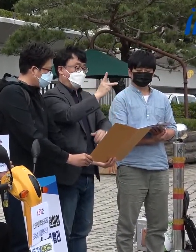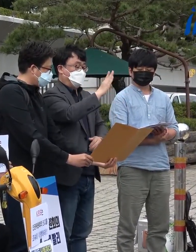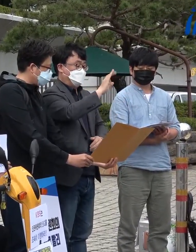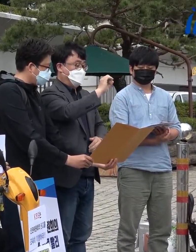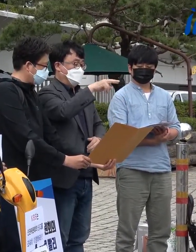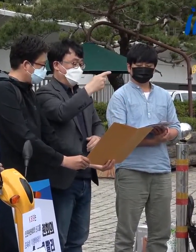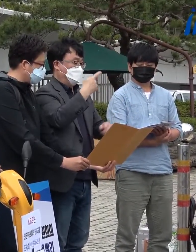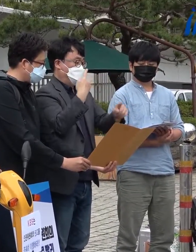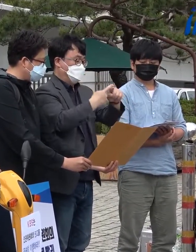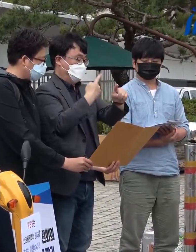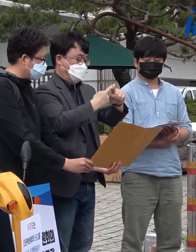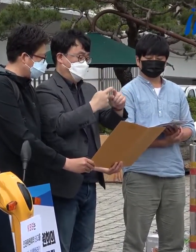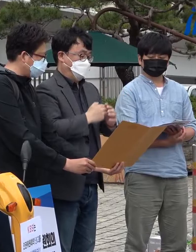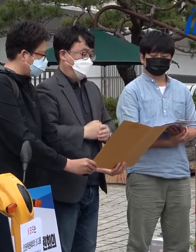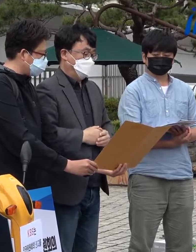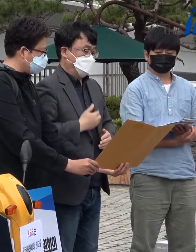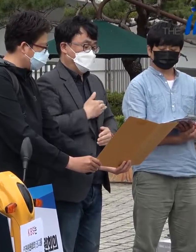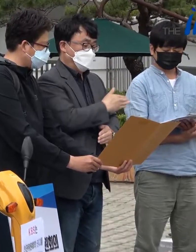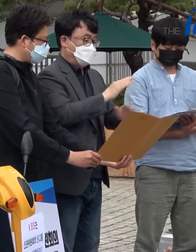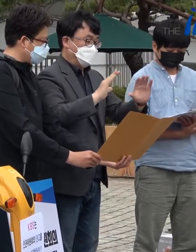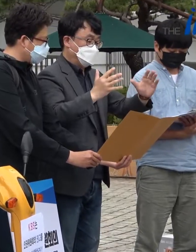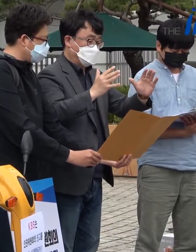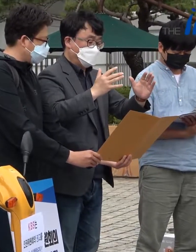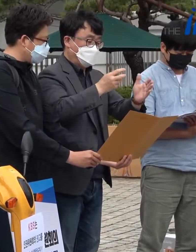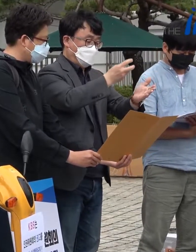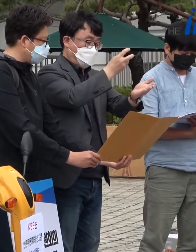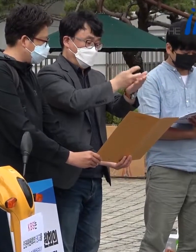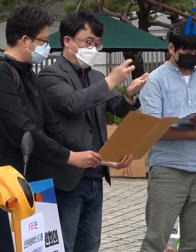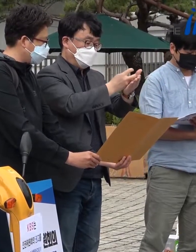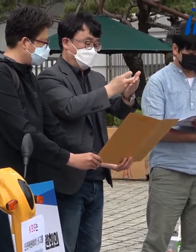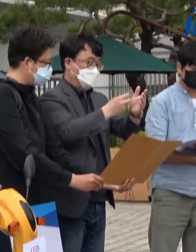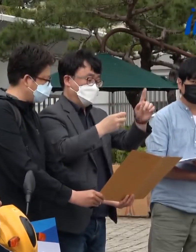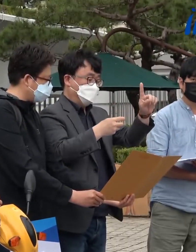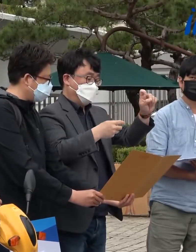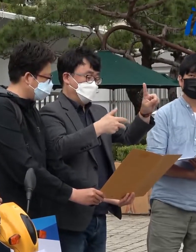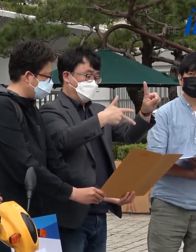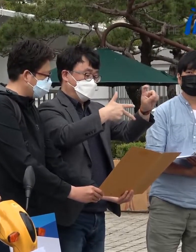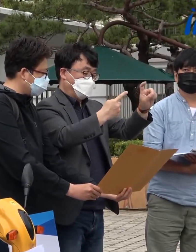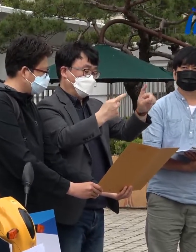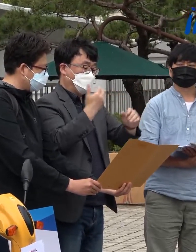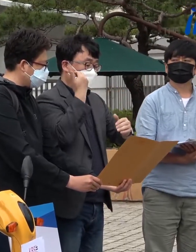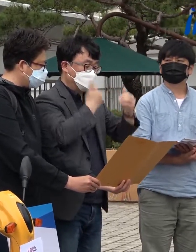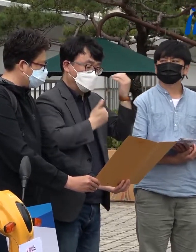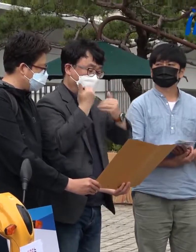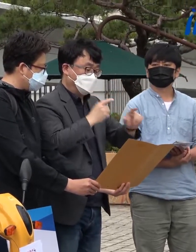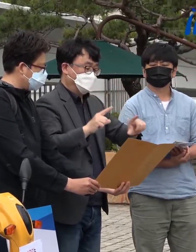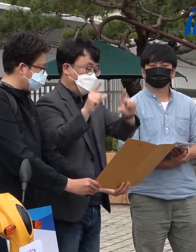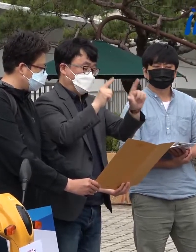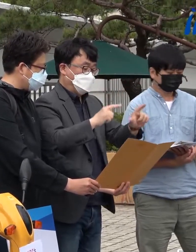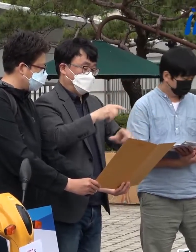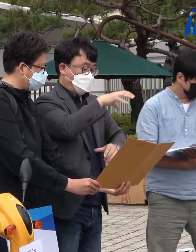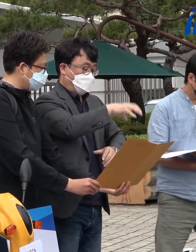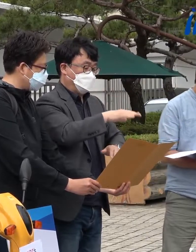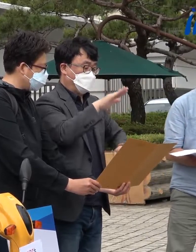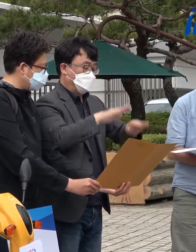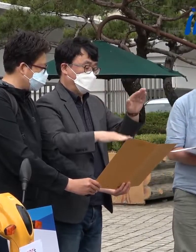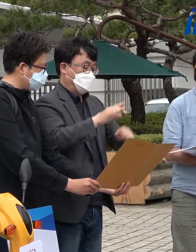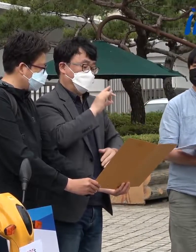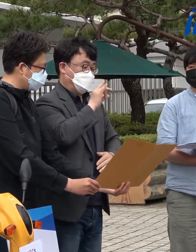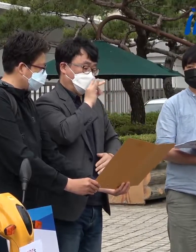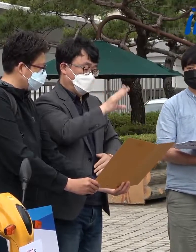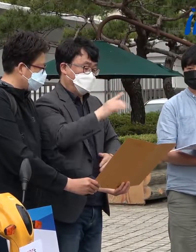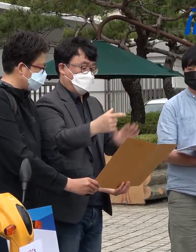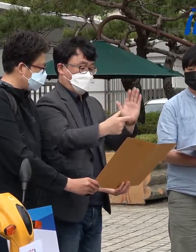우리가 지금 촉구하는 KBS도 마찬가지입니다. 우리나라 헌법 제11조에는 누구든지 생활